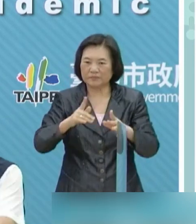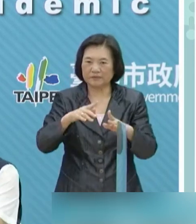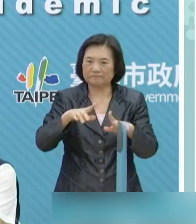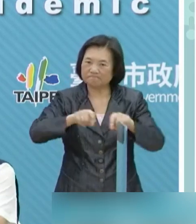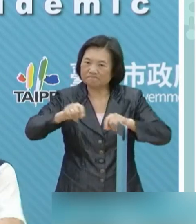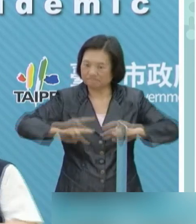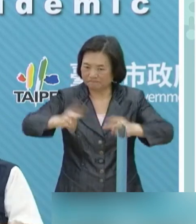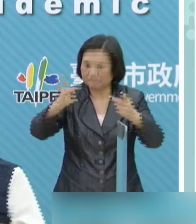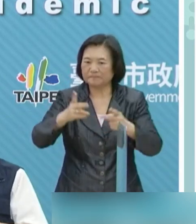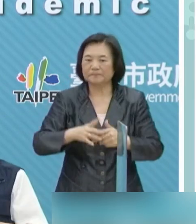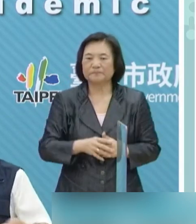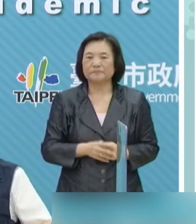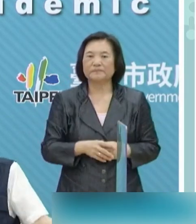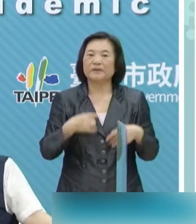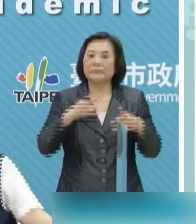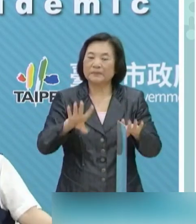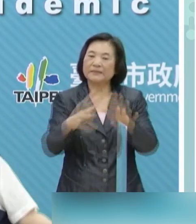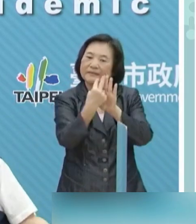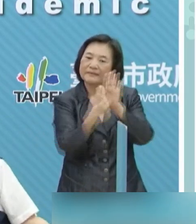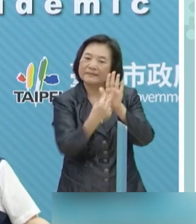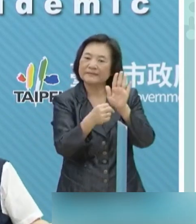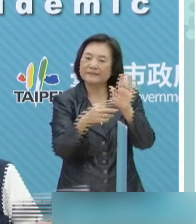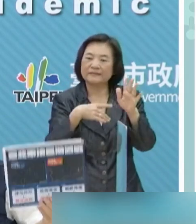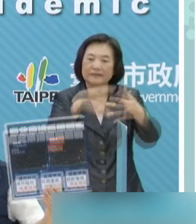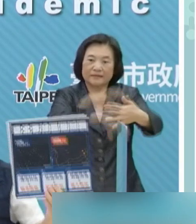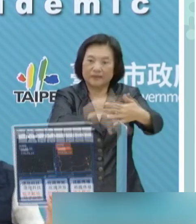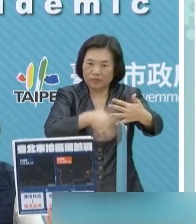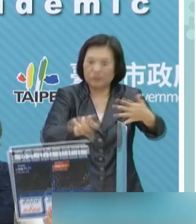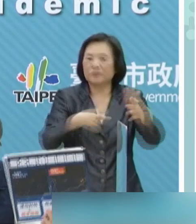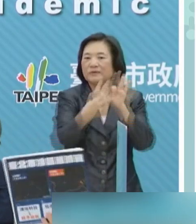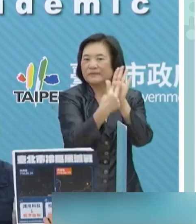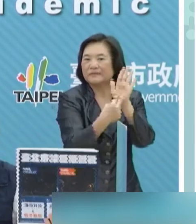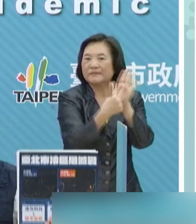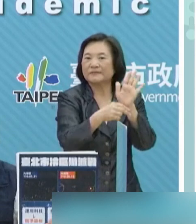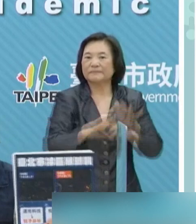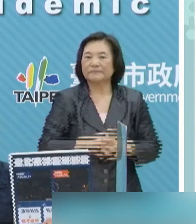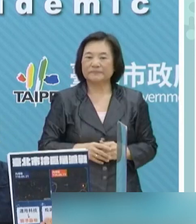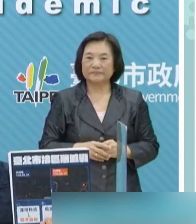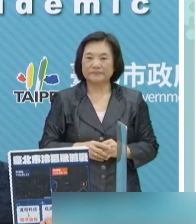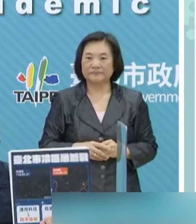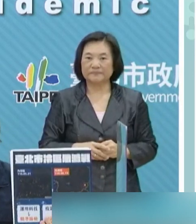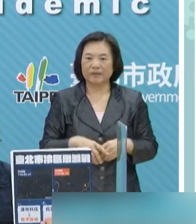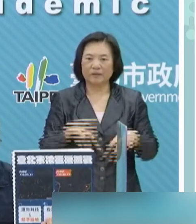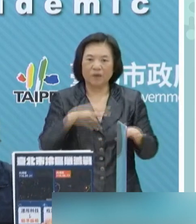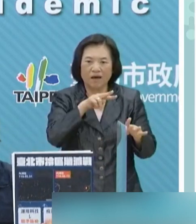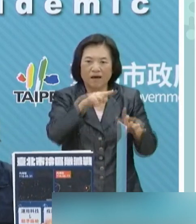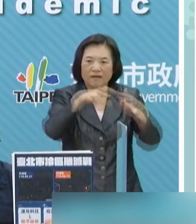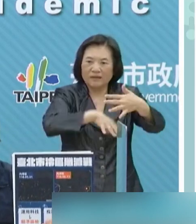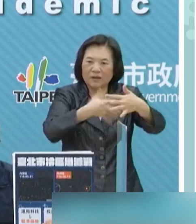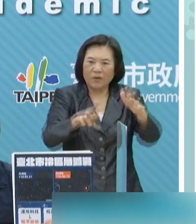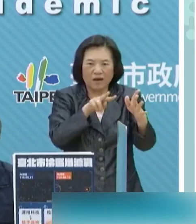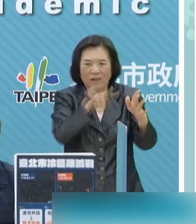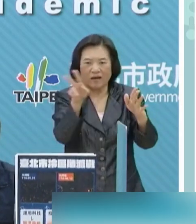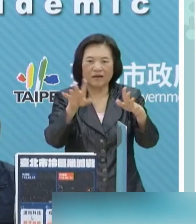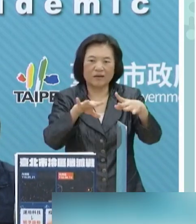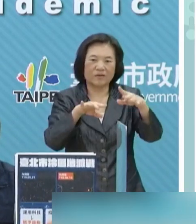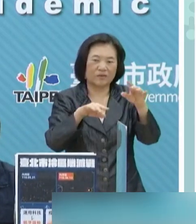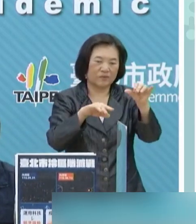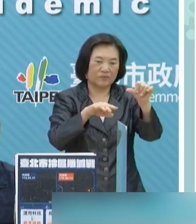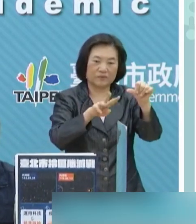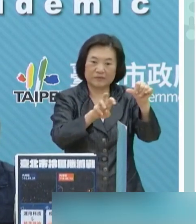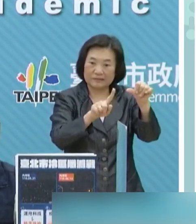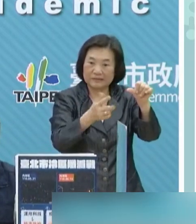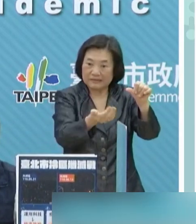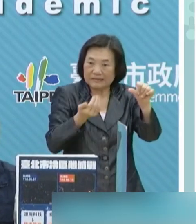去把那些可能的感染者找出来，那我也认为哦，这个效果应该比较好，所